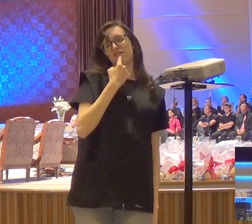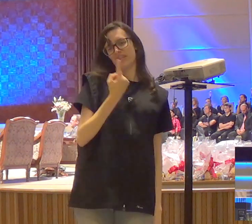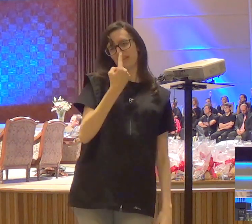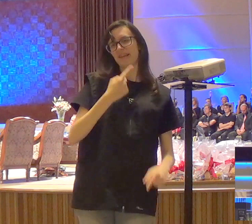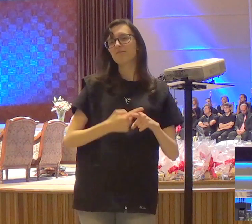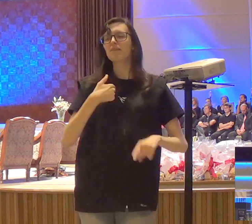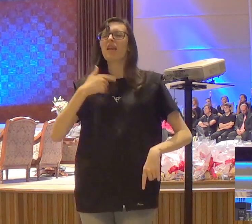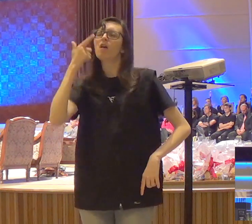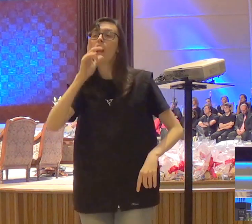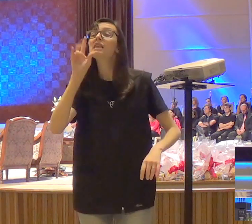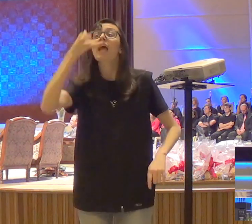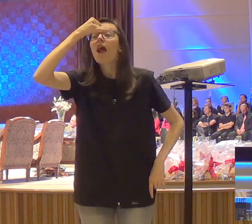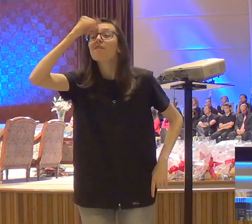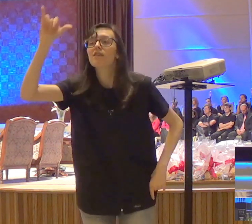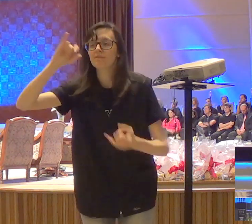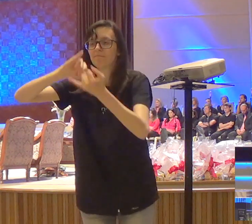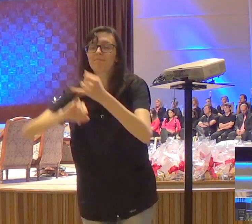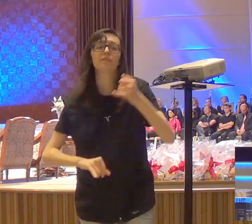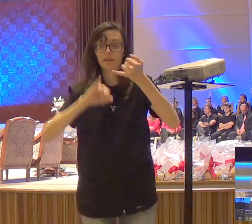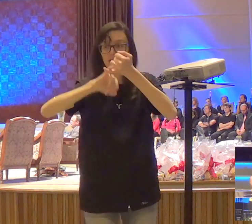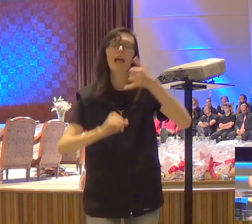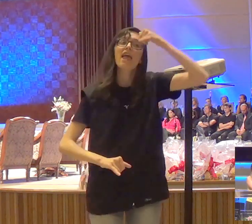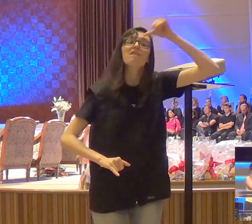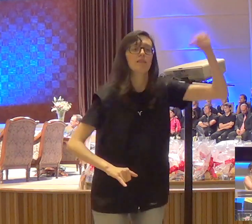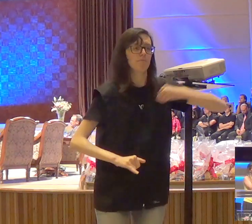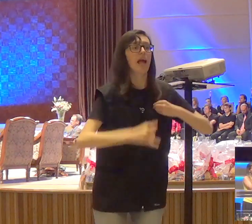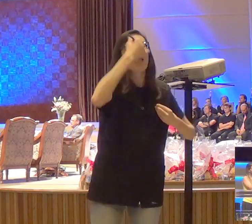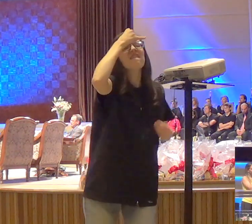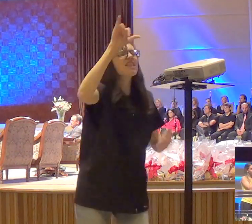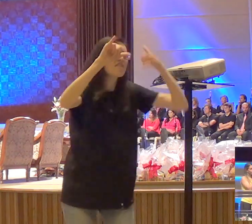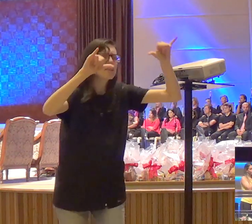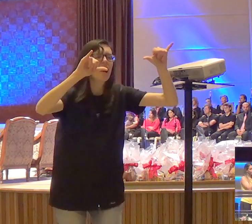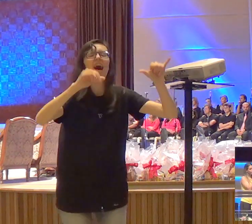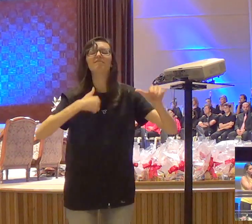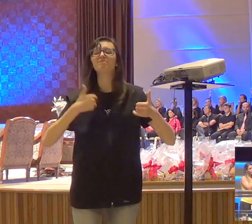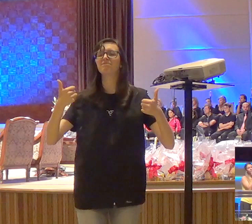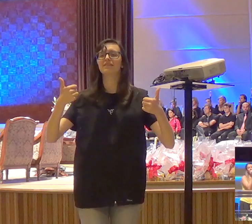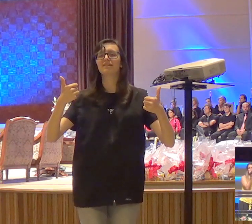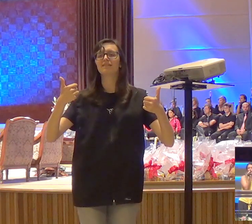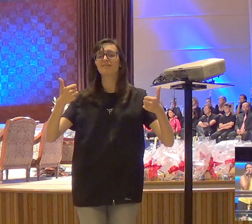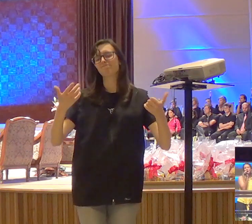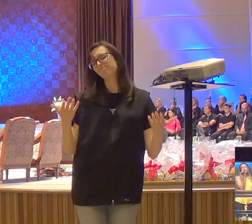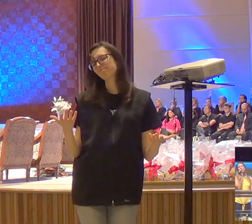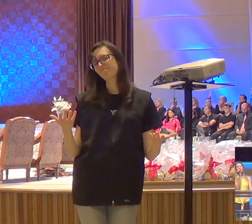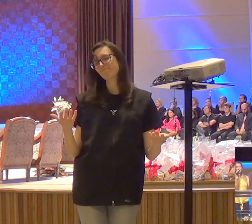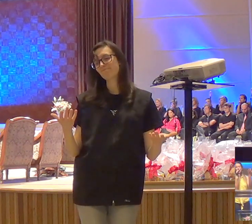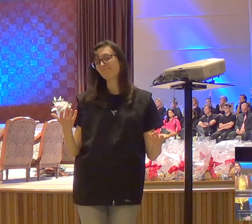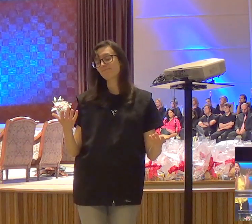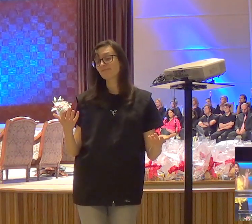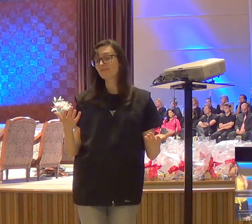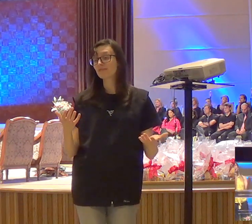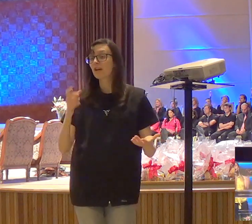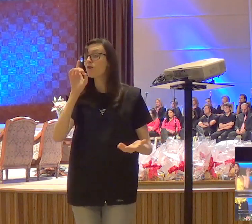The gospel that I read, o evangelho que eu leio, says that we freely receive grace. Diz que a gente